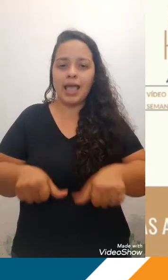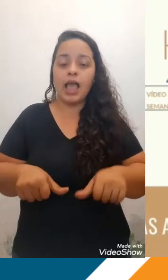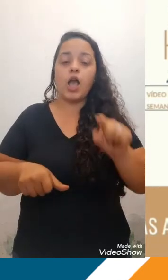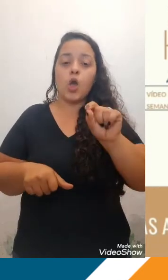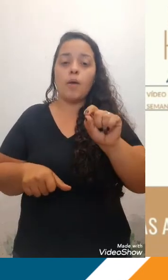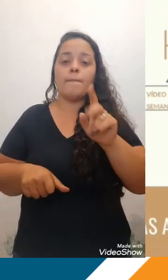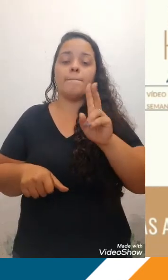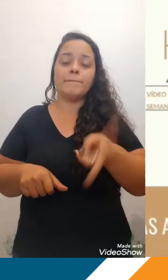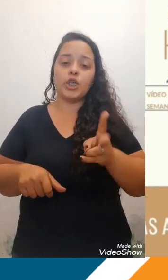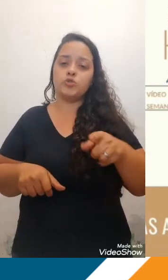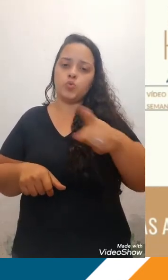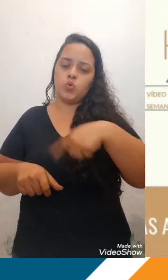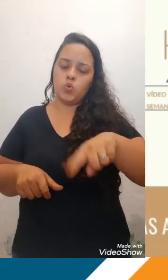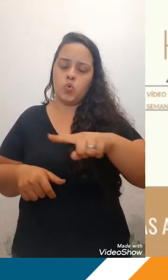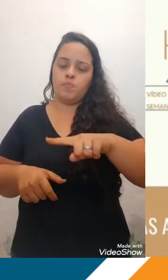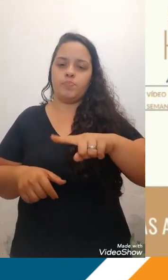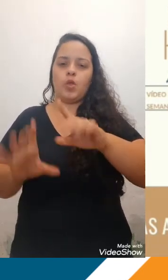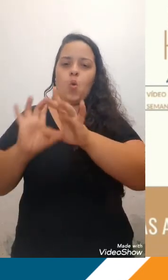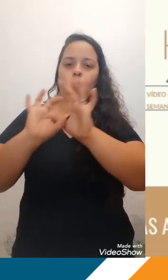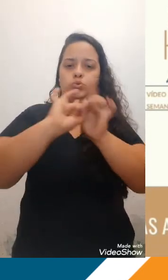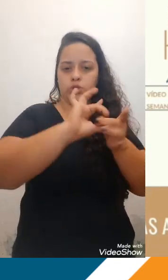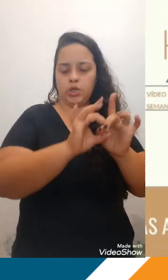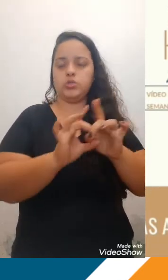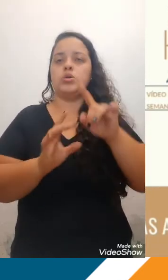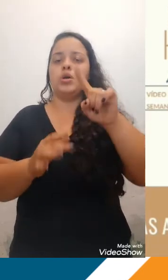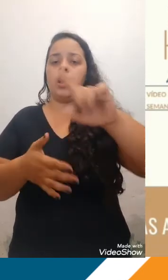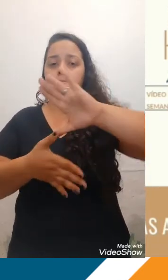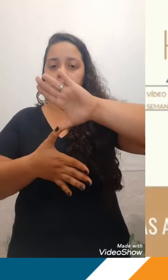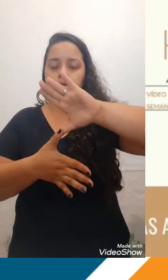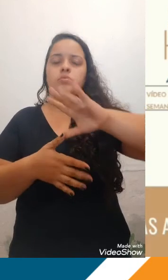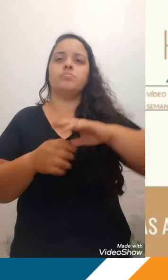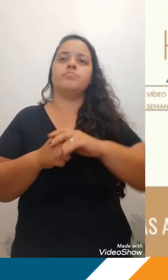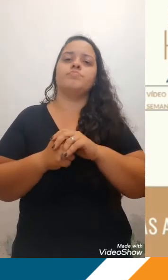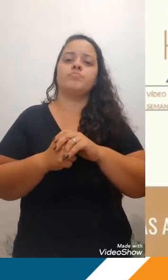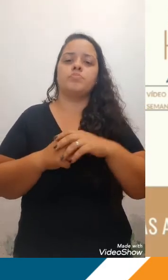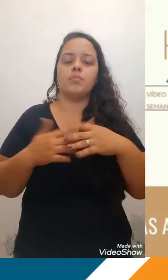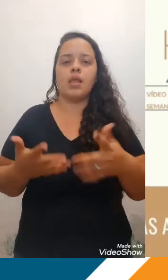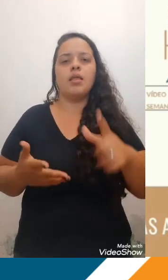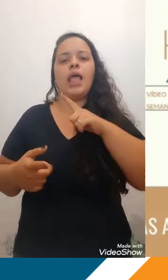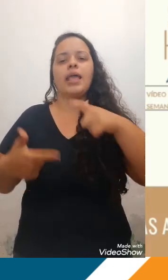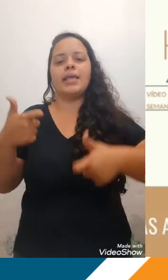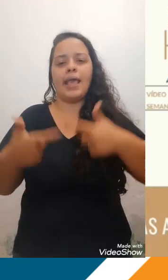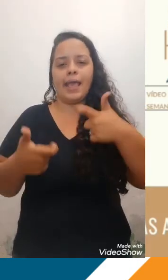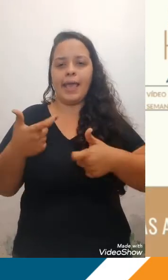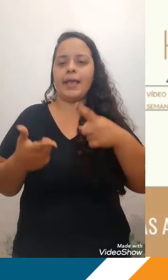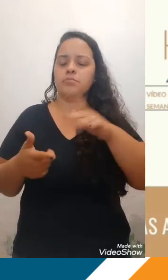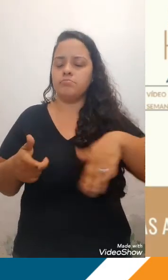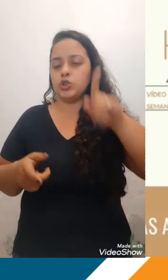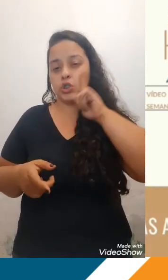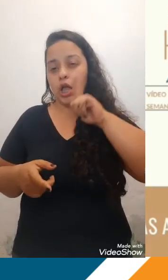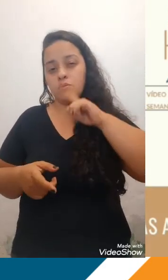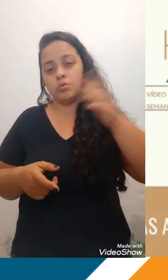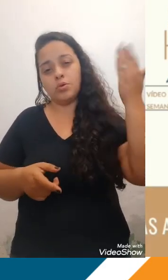no próprio continente americano. Vamos para alguns exemplos. A gente pode citar a própria Guerra de Independência dos Estados